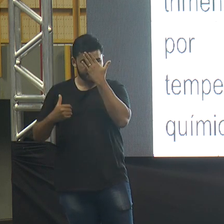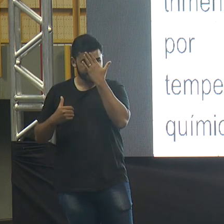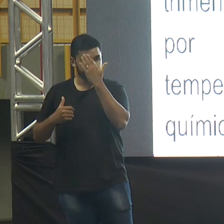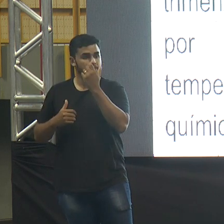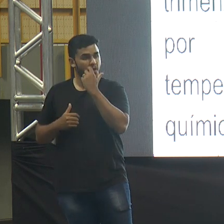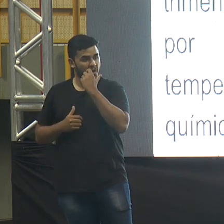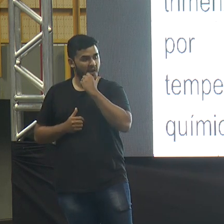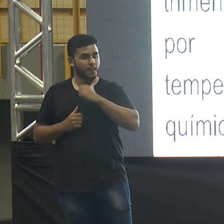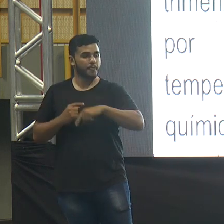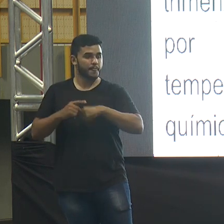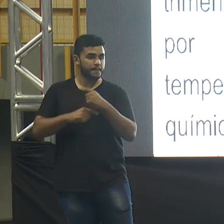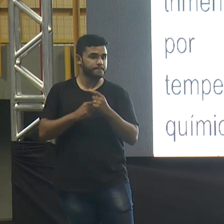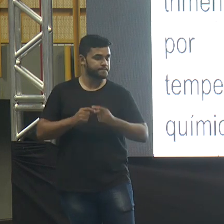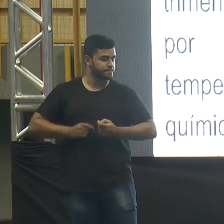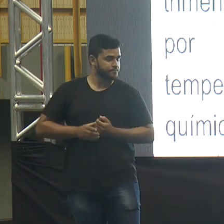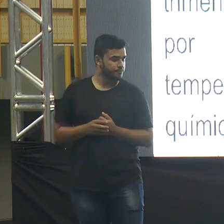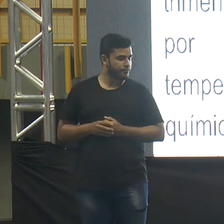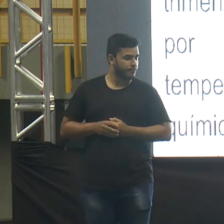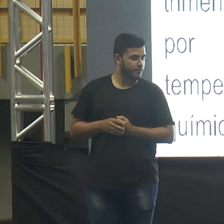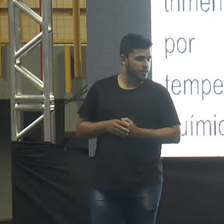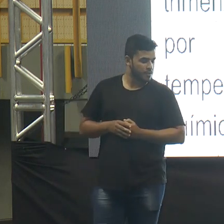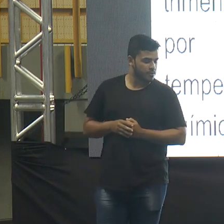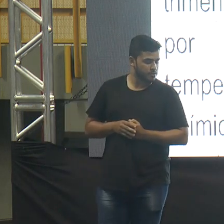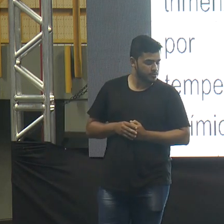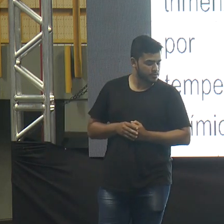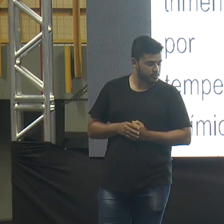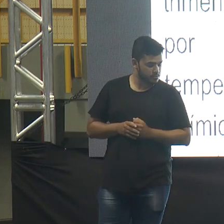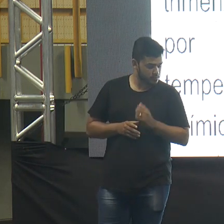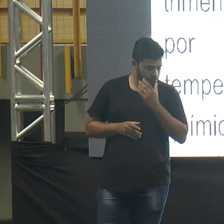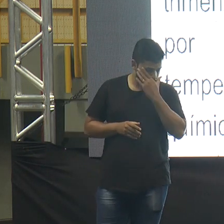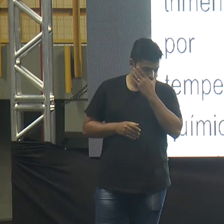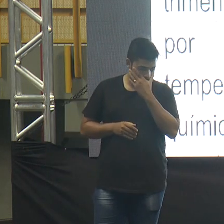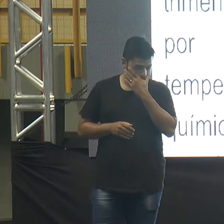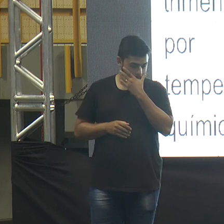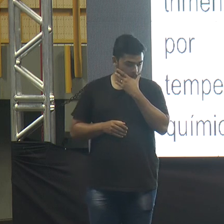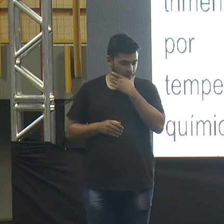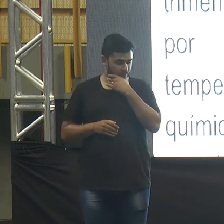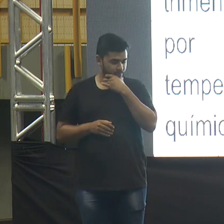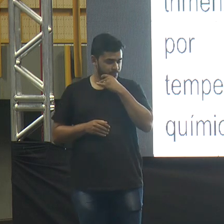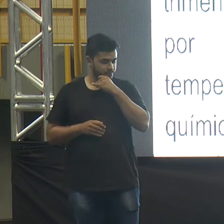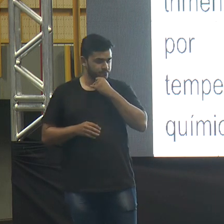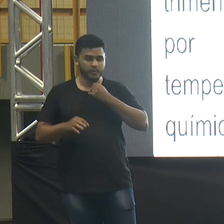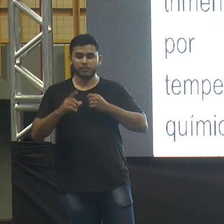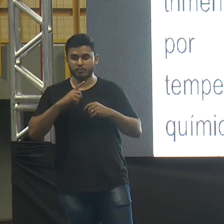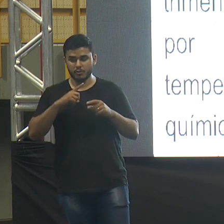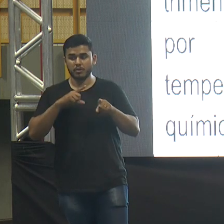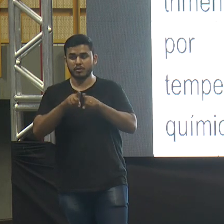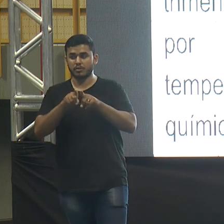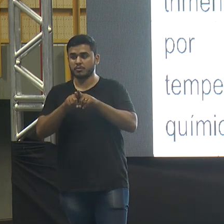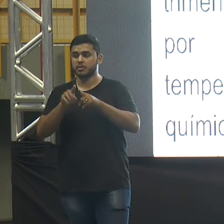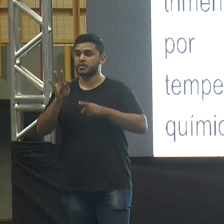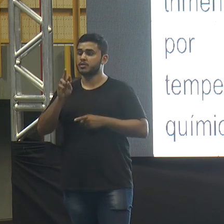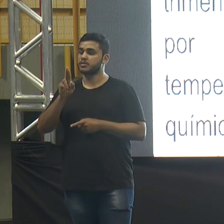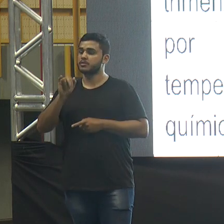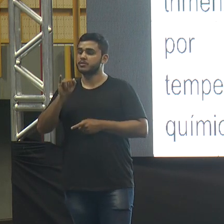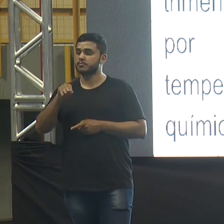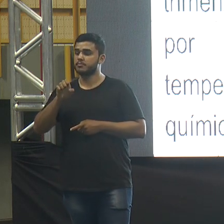químico, tá bom? Continuando, ó. Contudo, também pode ser sintetizado pela trimerização do